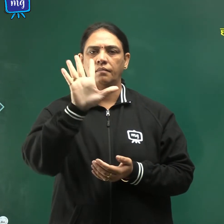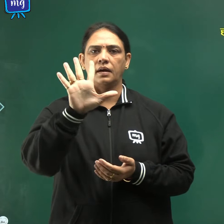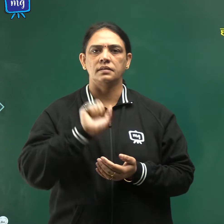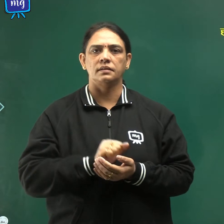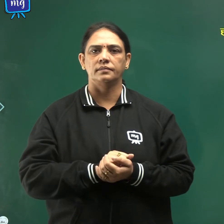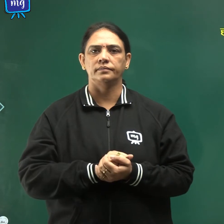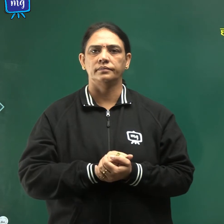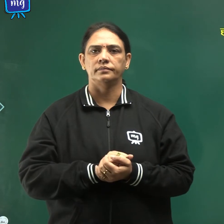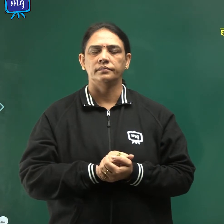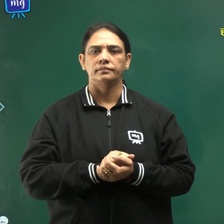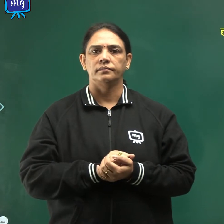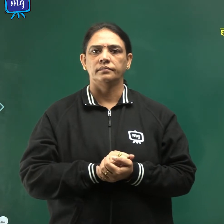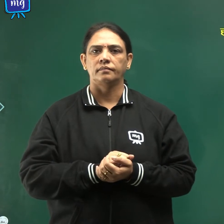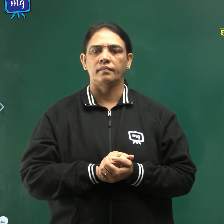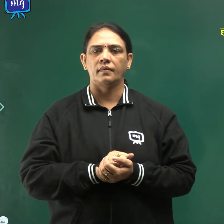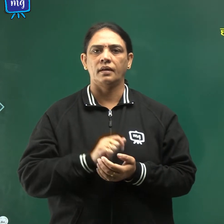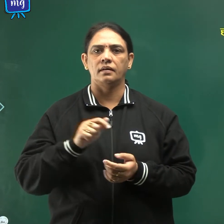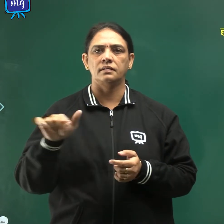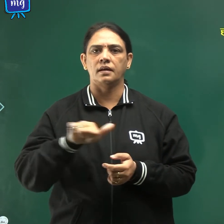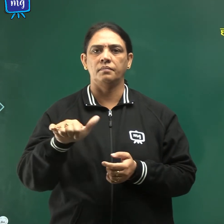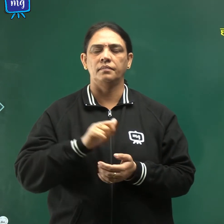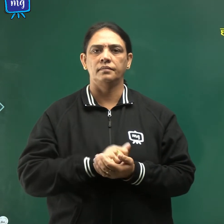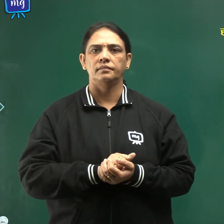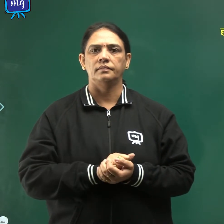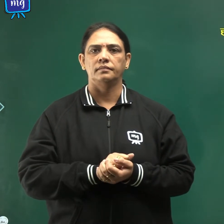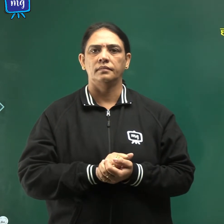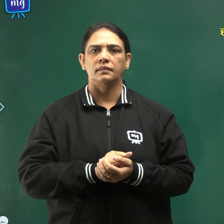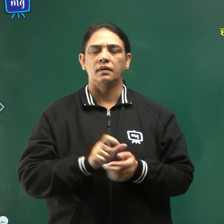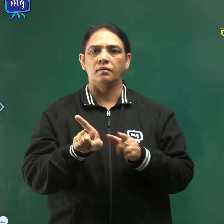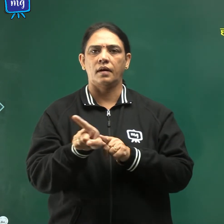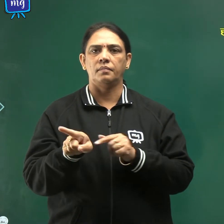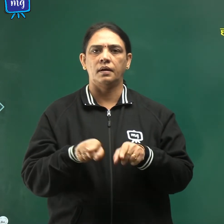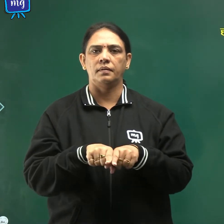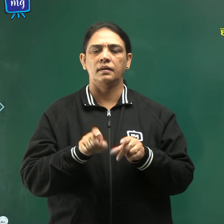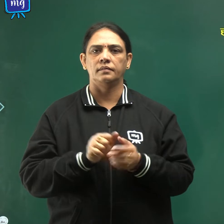5। ऐसे ही y बराबर